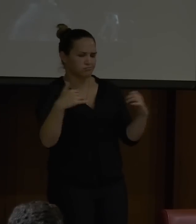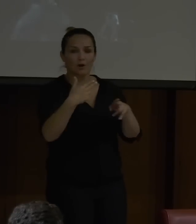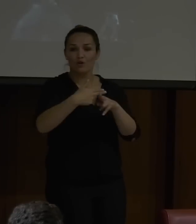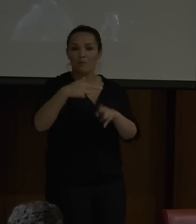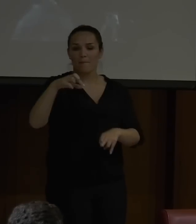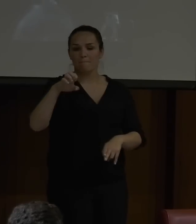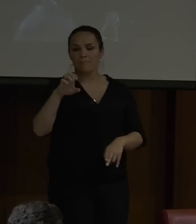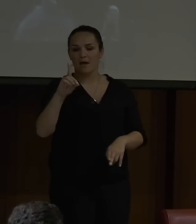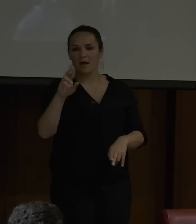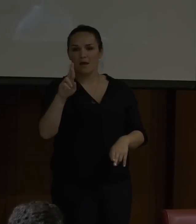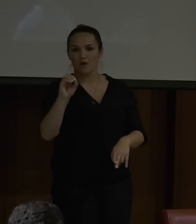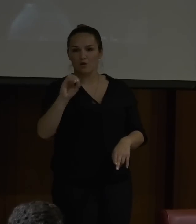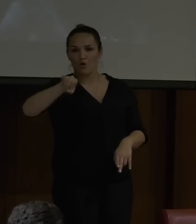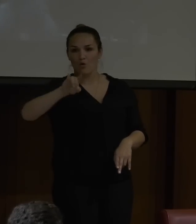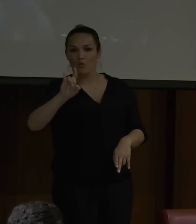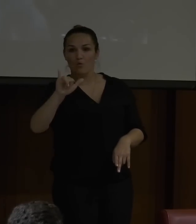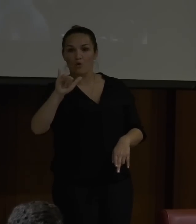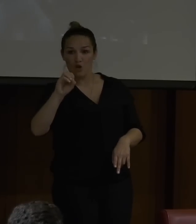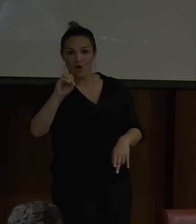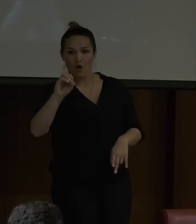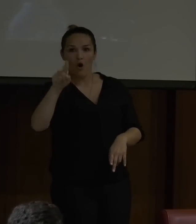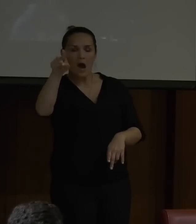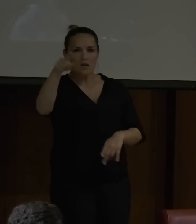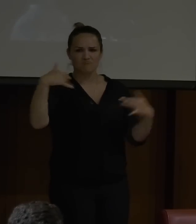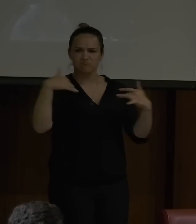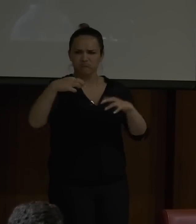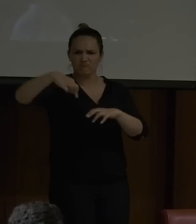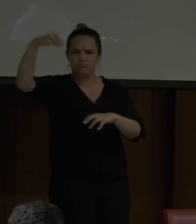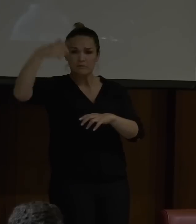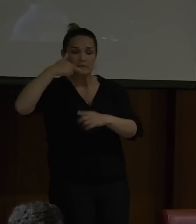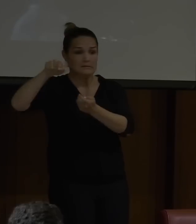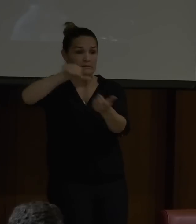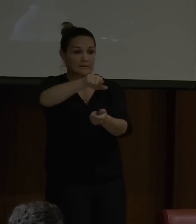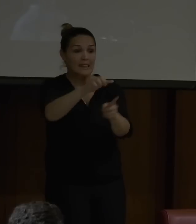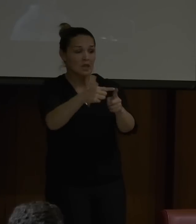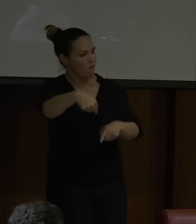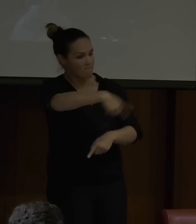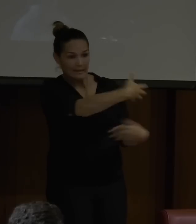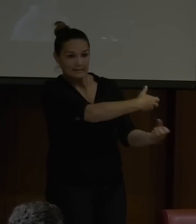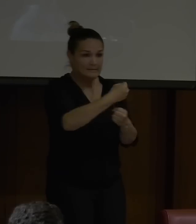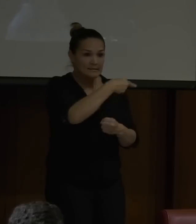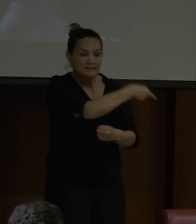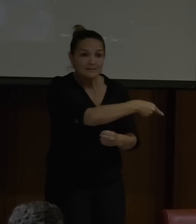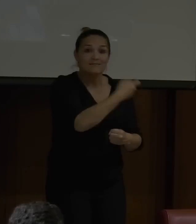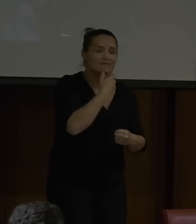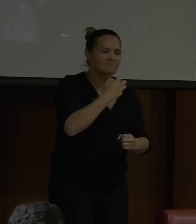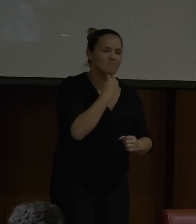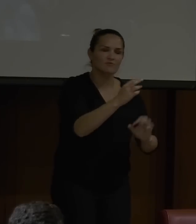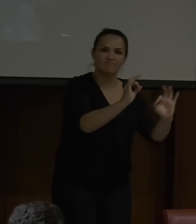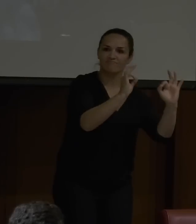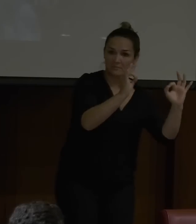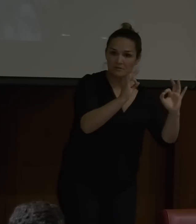los pasajes con la orden de regresar con Leandro. Durante el camino a Tocaimo, Leandro se enteró que los otros acordeoneros